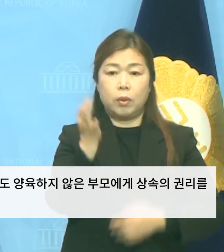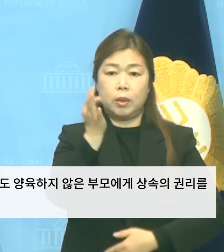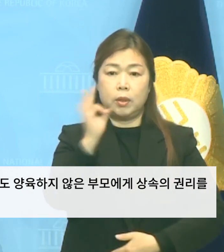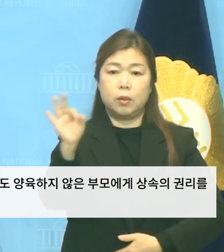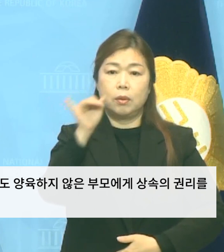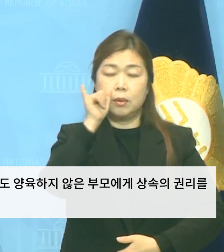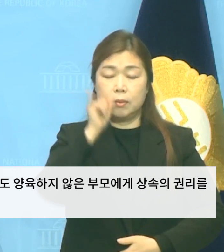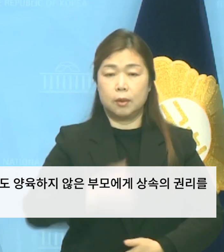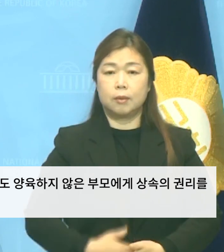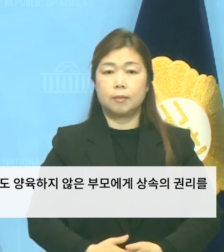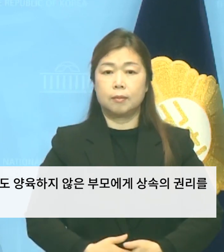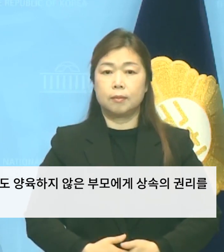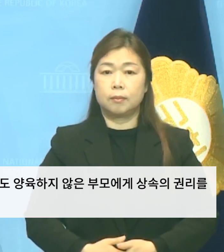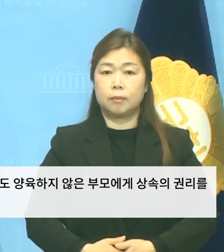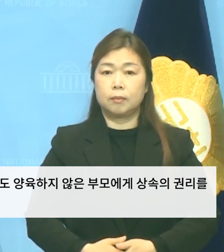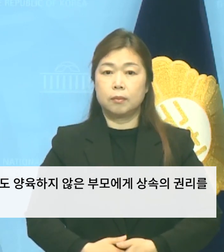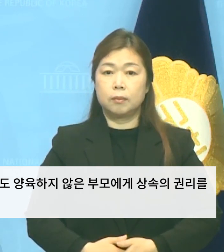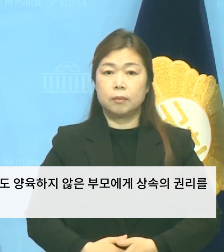인정해주고 있습니다.